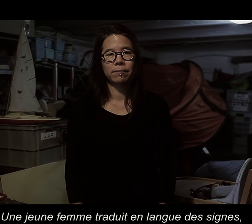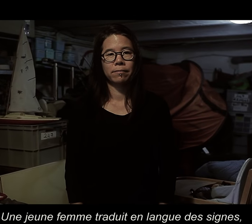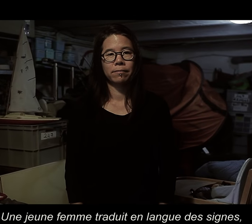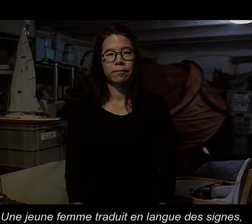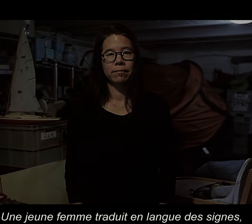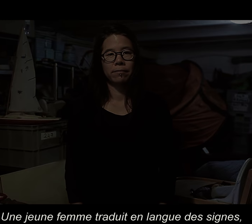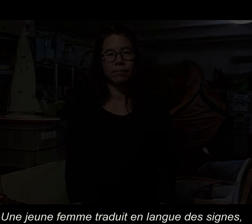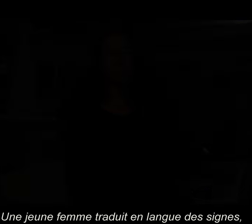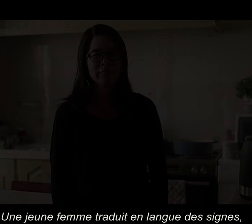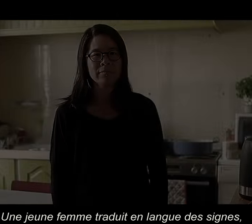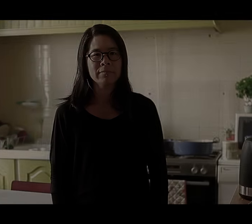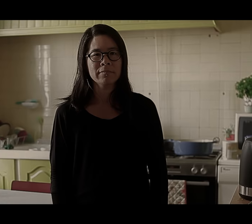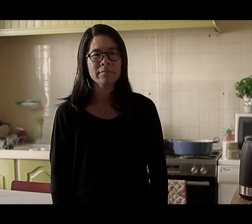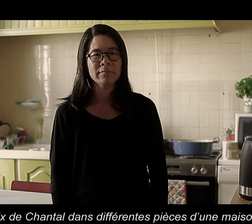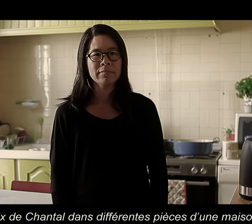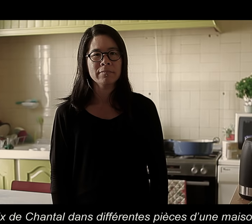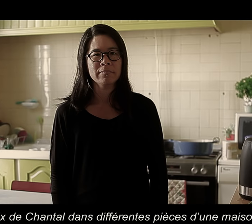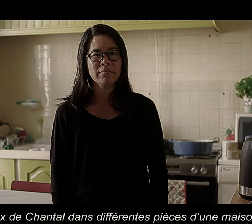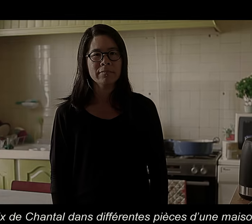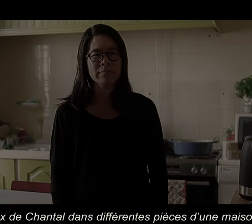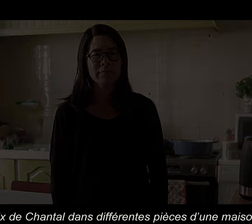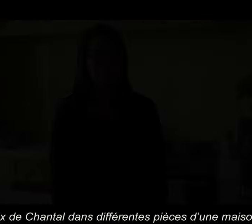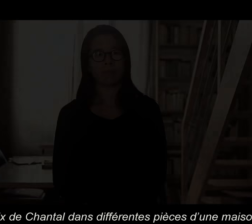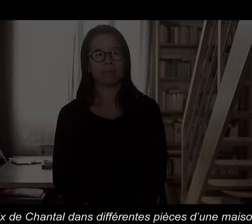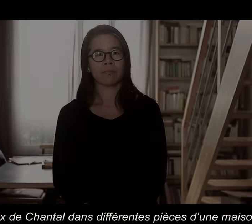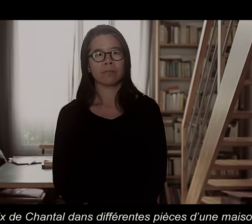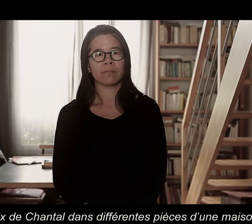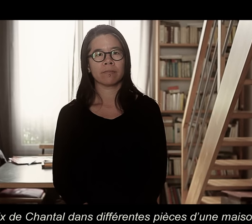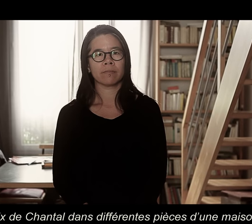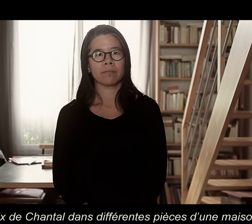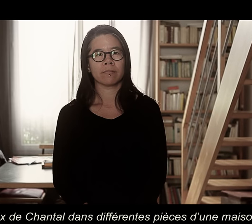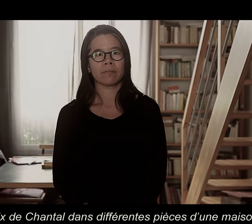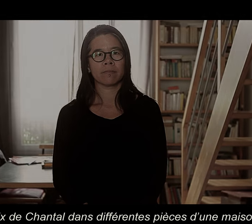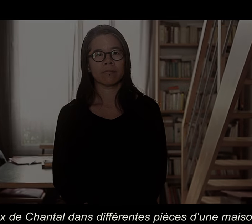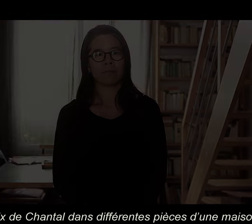traduit en langue des signes la voix de Chantal dans différentes pièces d'une maison.